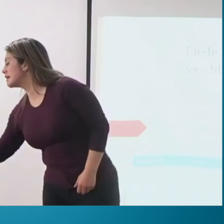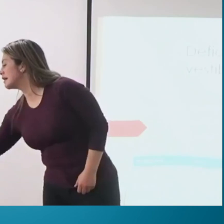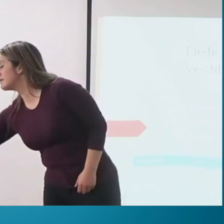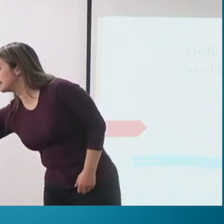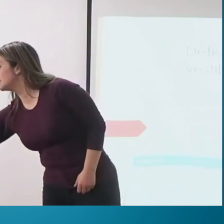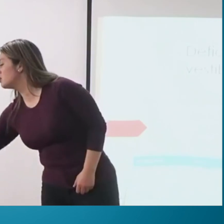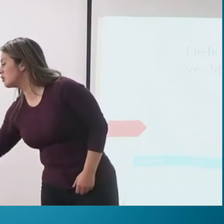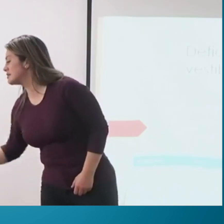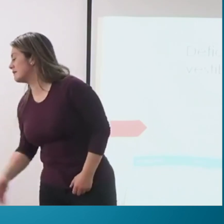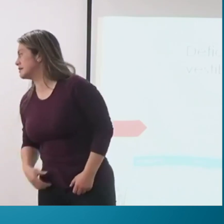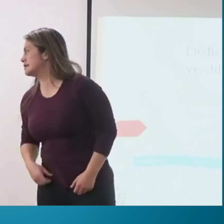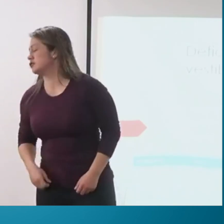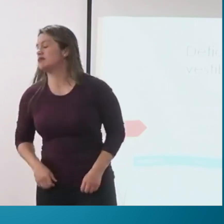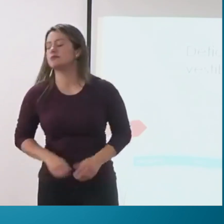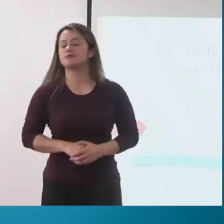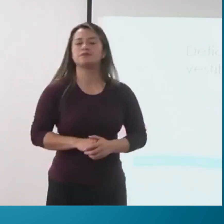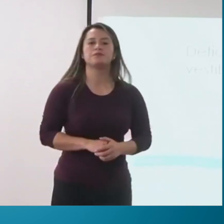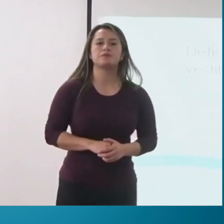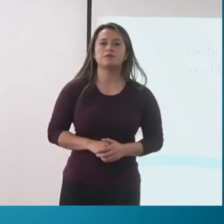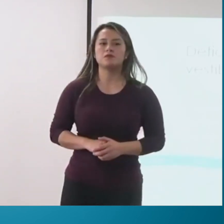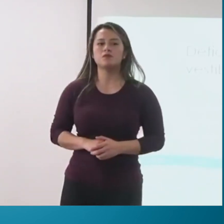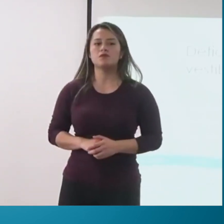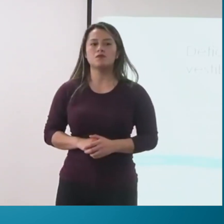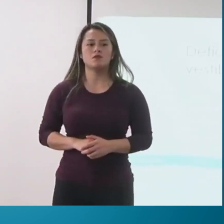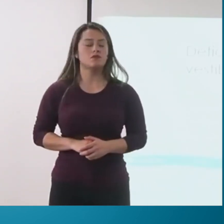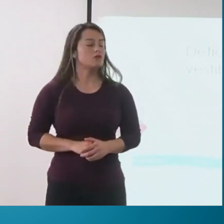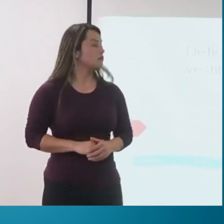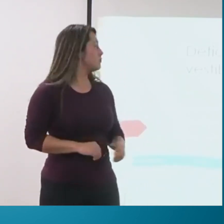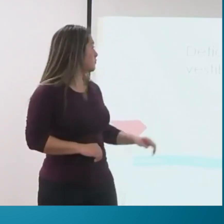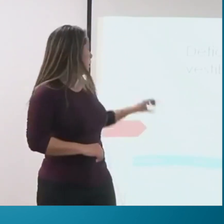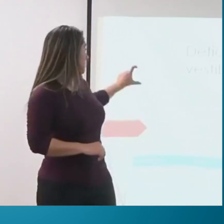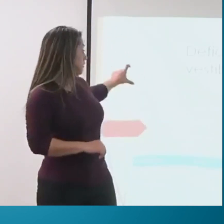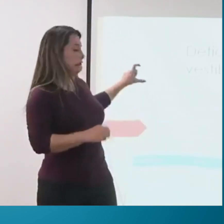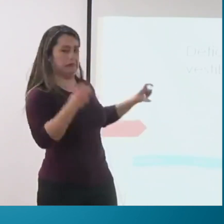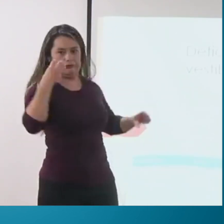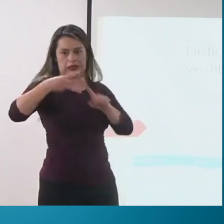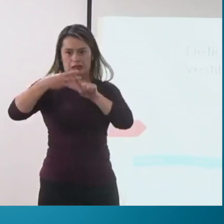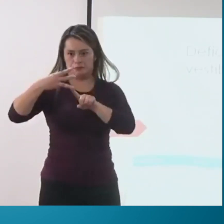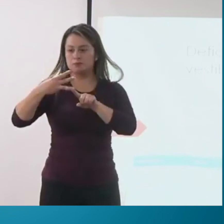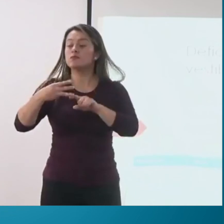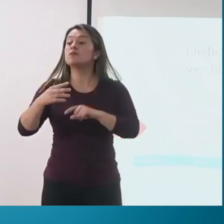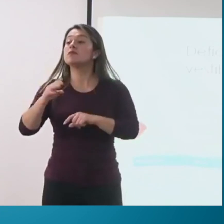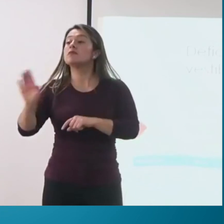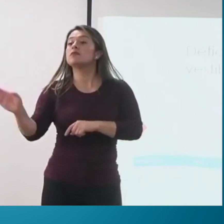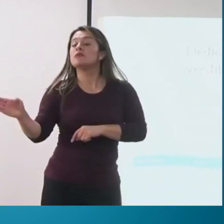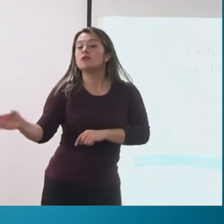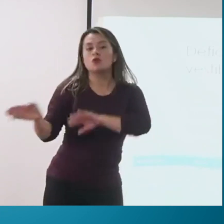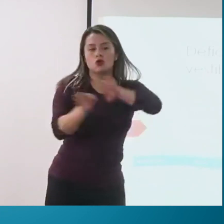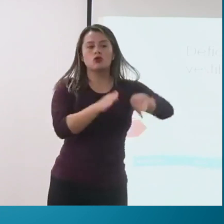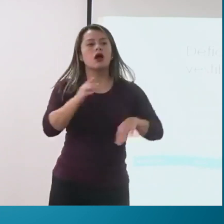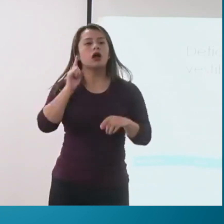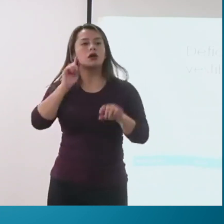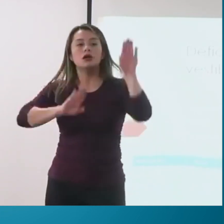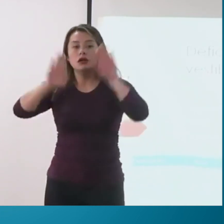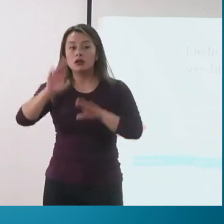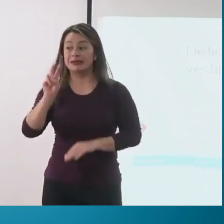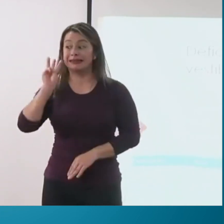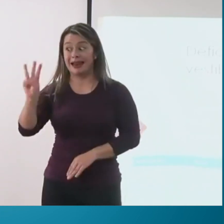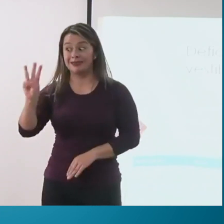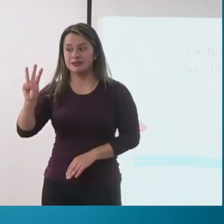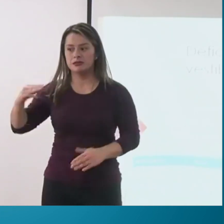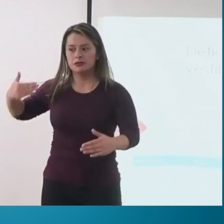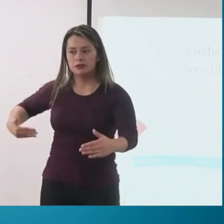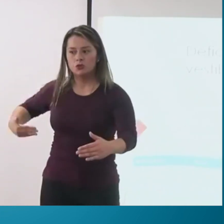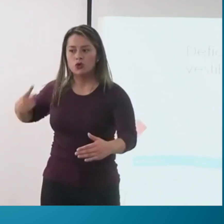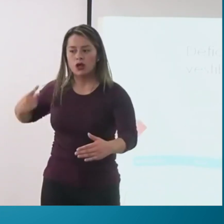acá. Bueno, entonces acá vemos que miramos 3 audiometrías, ¿sí? O sea, no es una sola prueba,